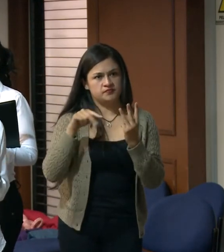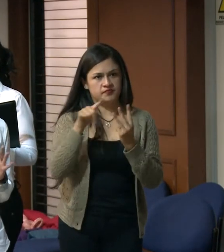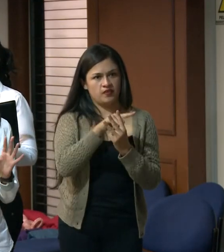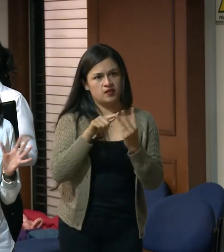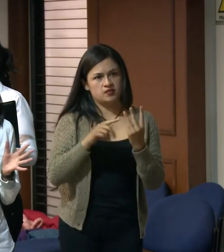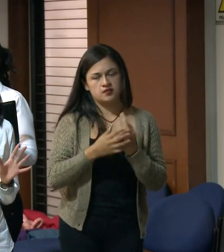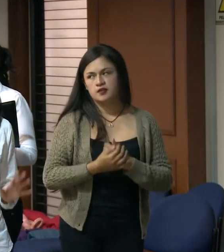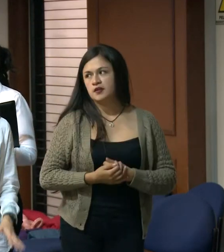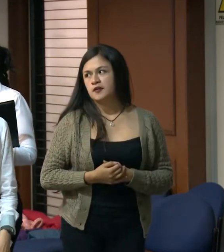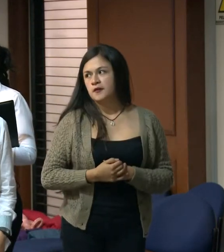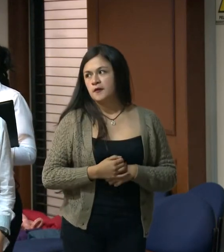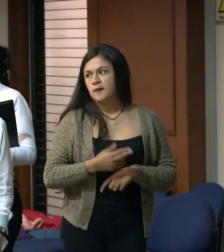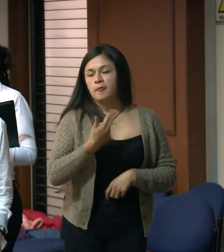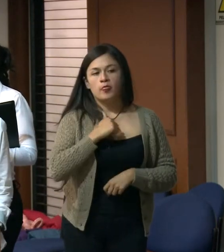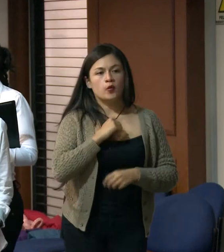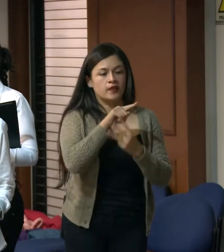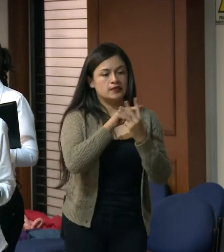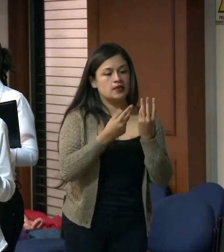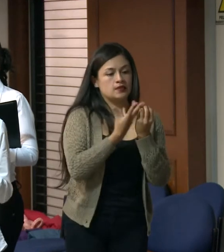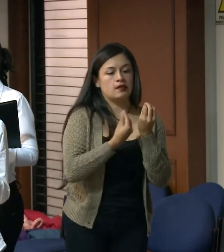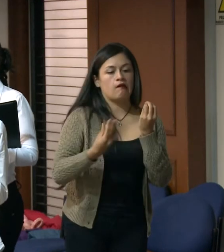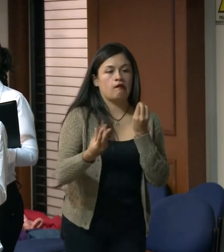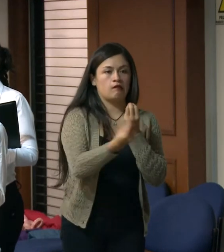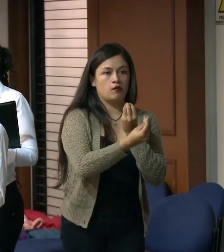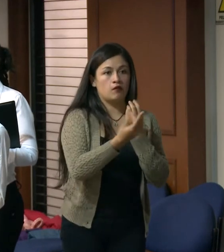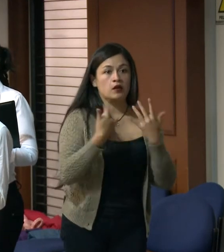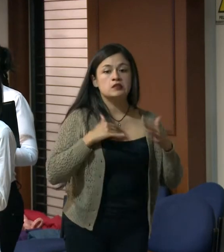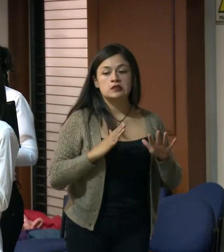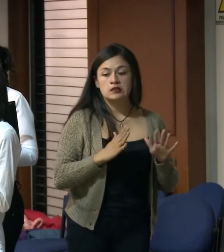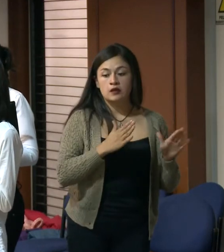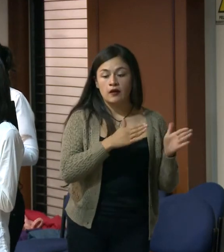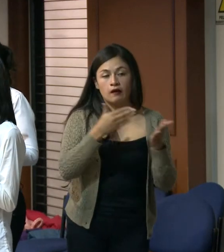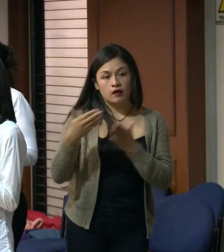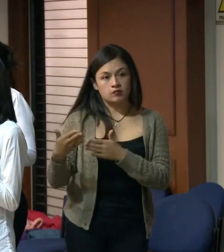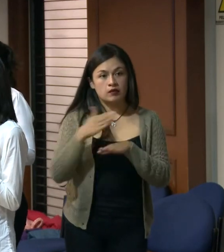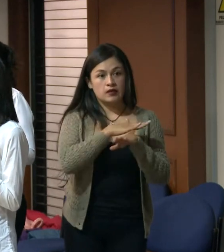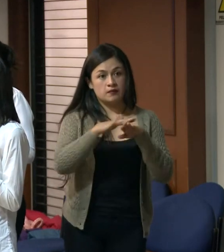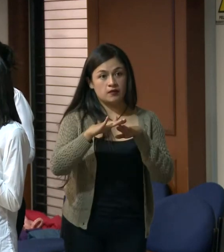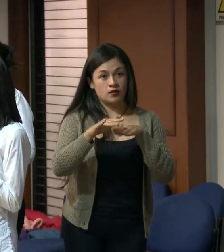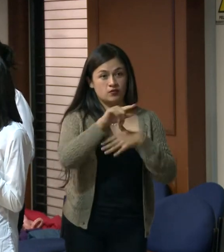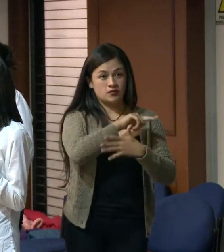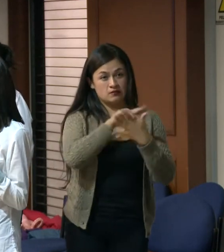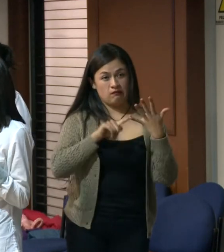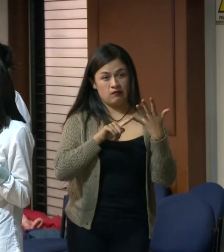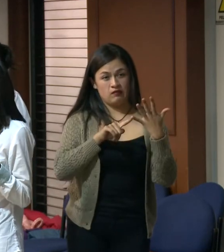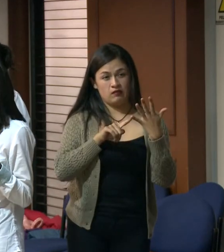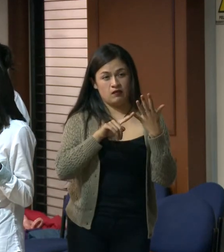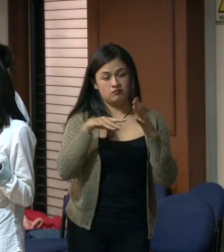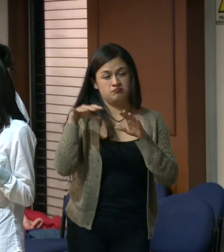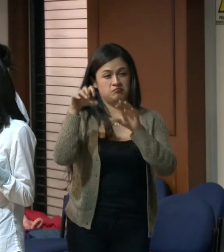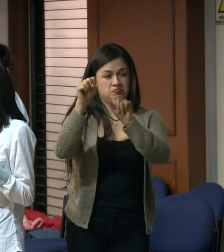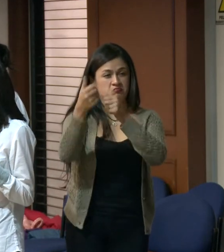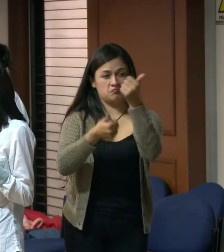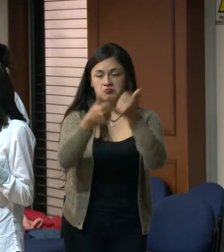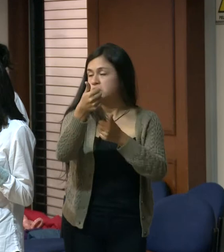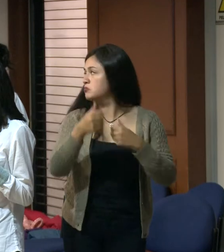Bueno, estas fueron nuestras categorías, entonces ya los invitamos a la quinta estación.